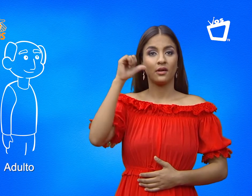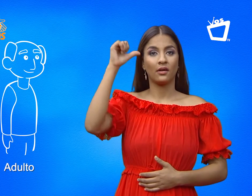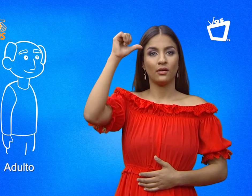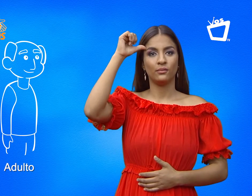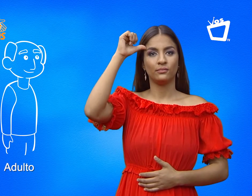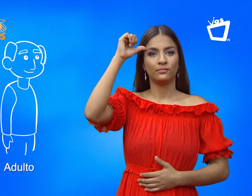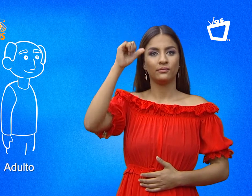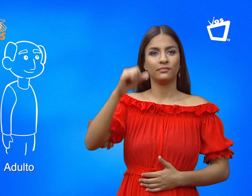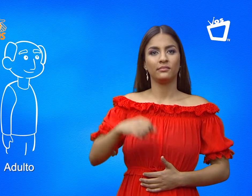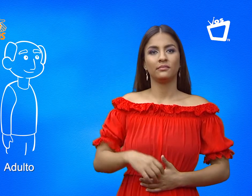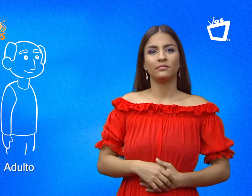adulto